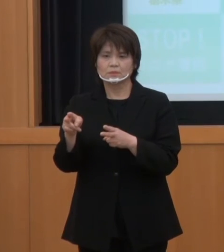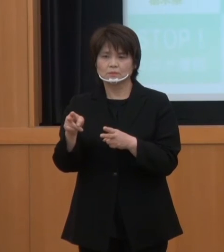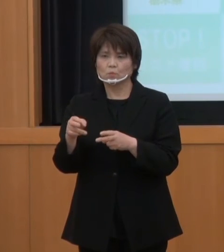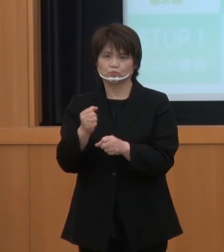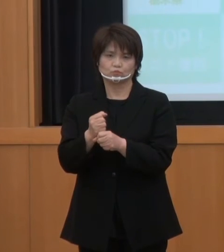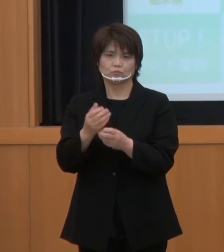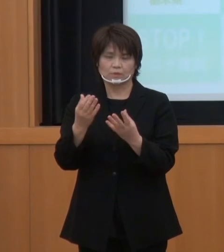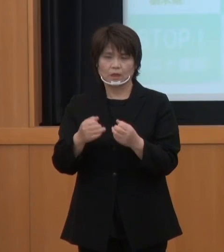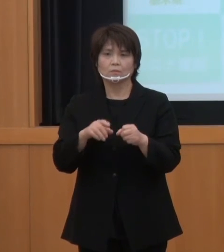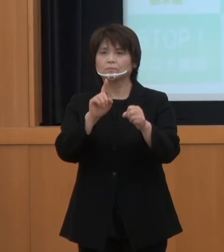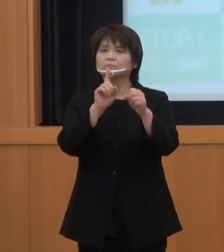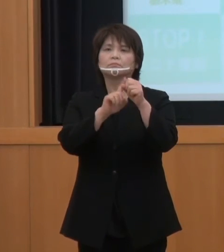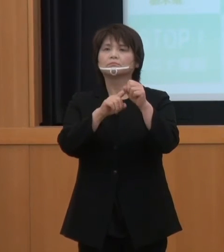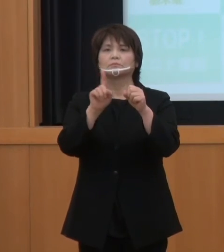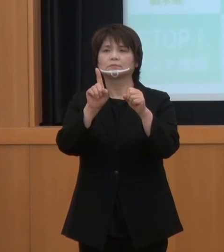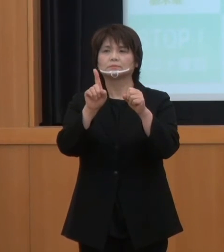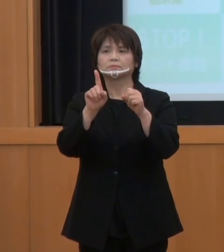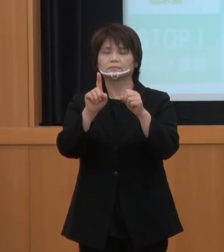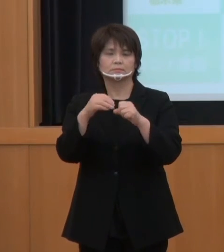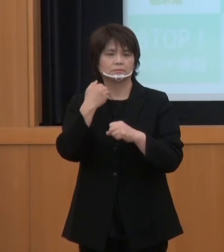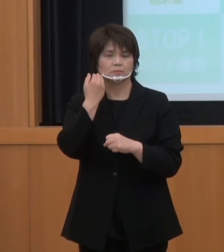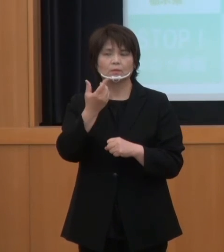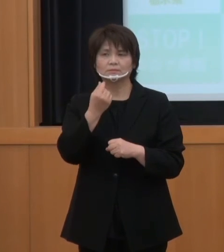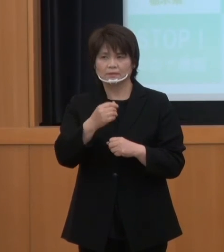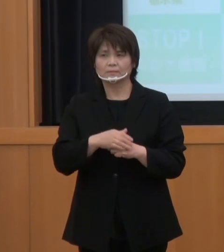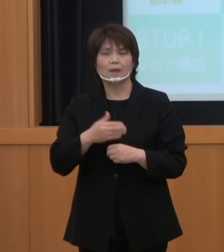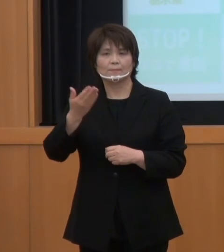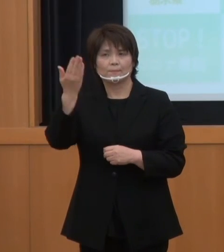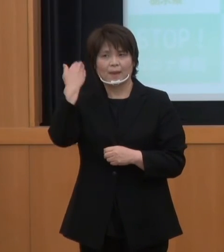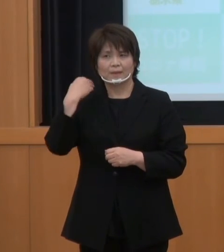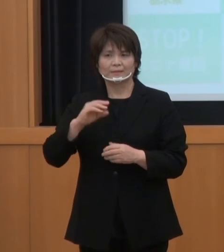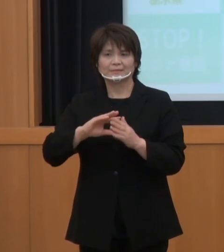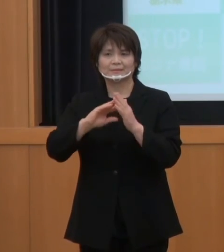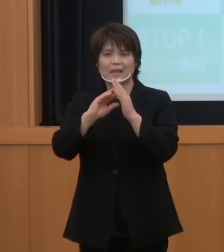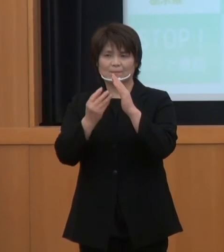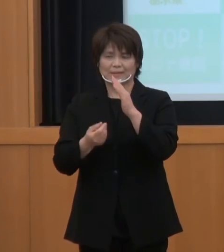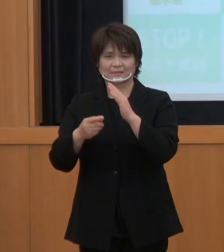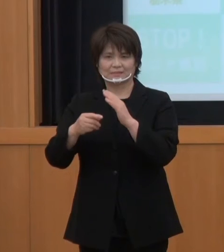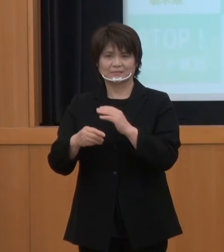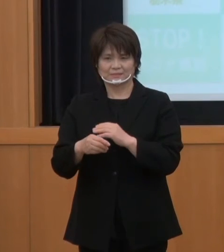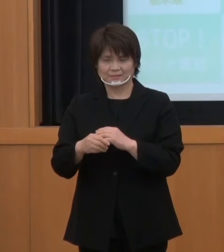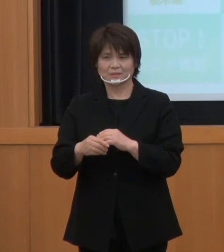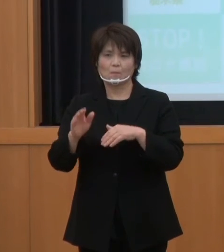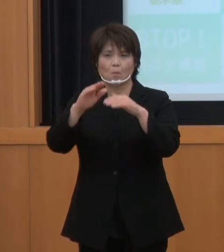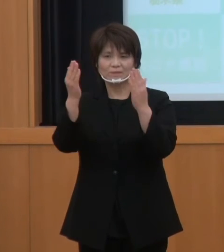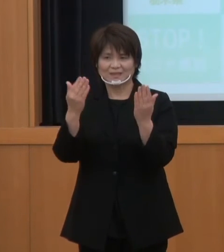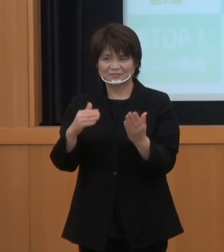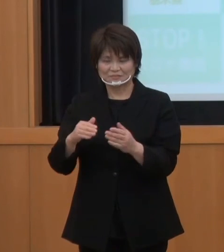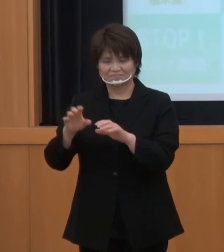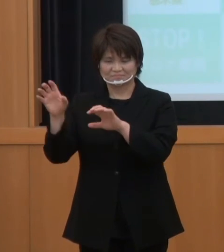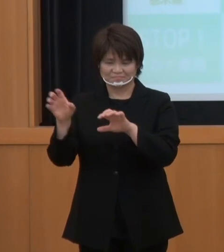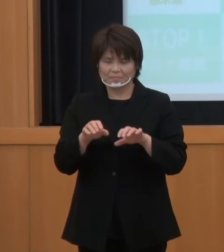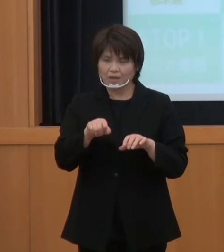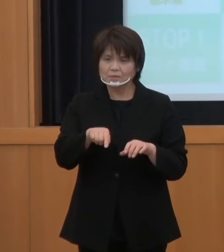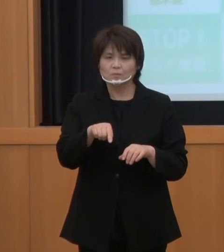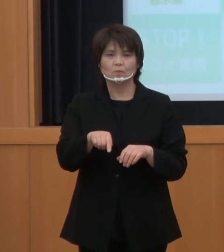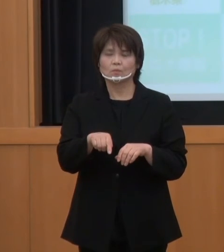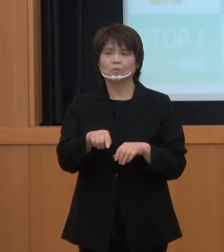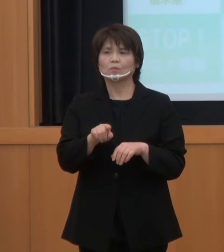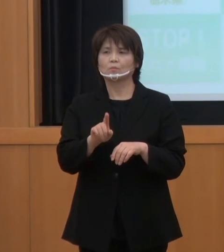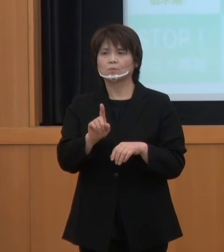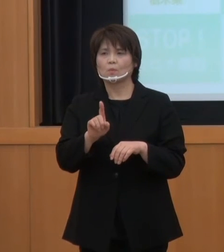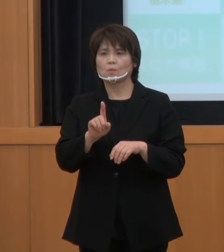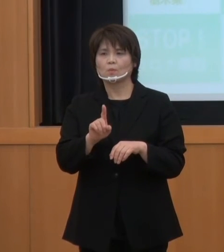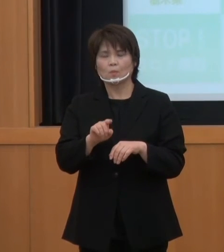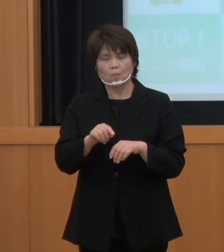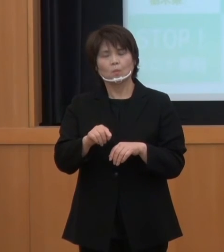改めて伺いたいということ、以前山梨モデルにも言及されていましたけれども、どのようにこの制度に、